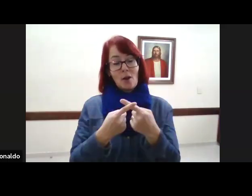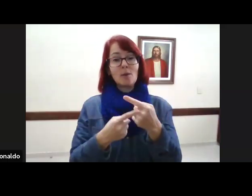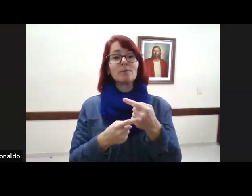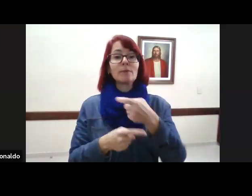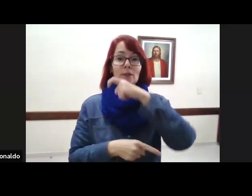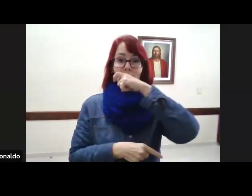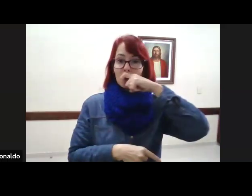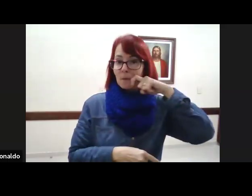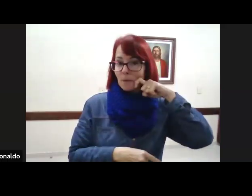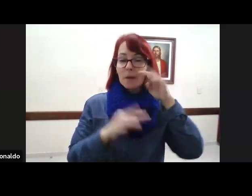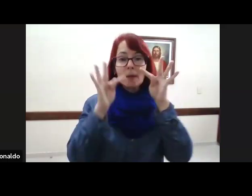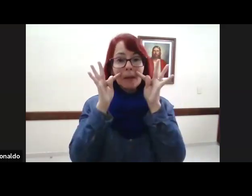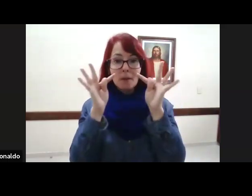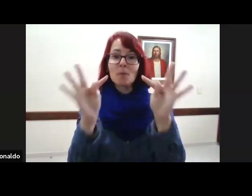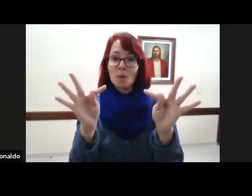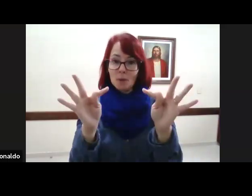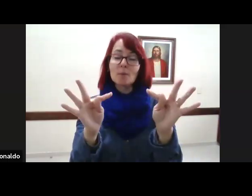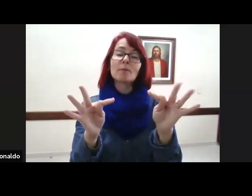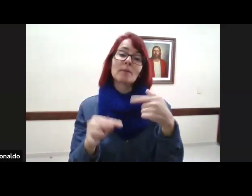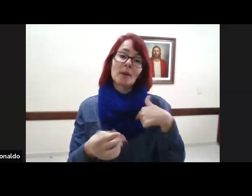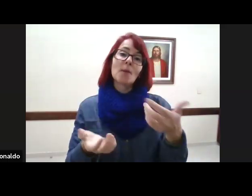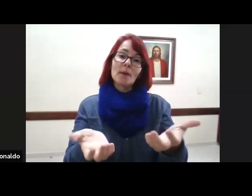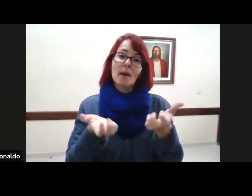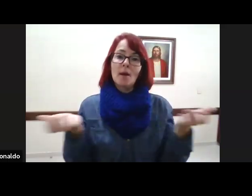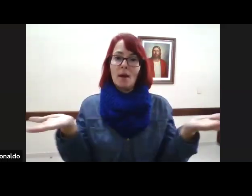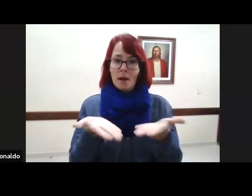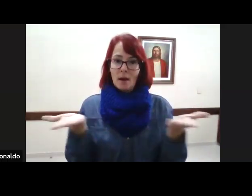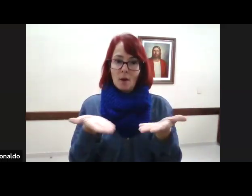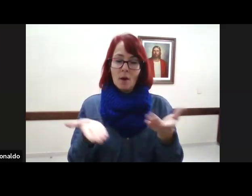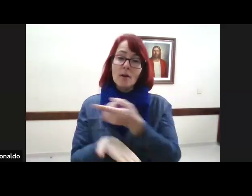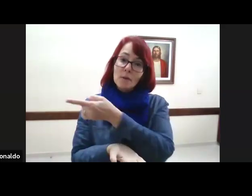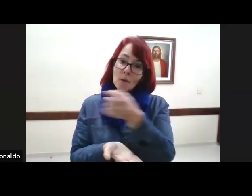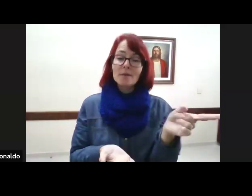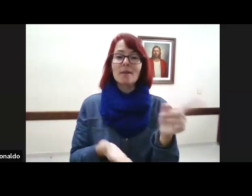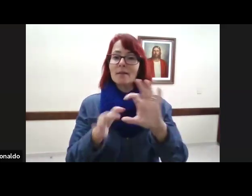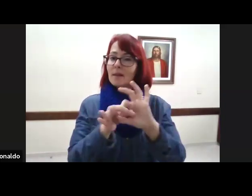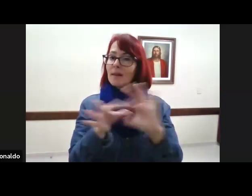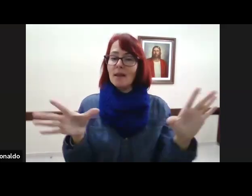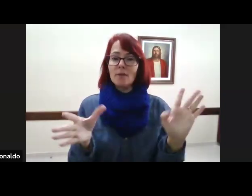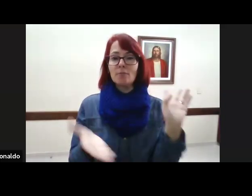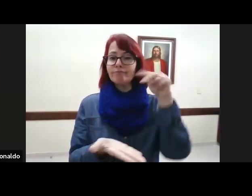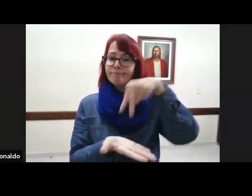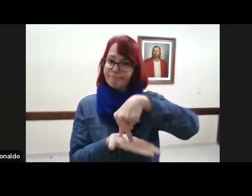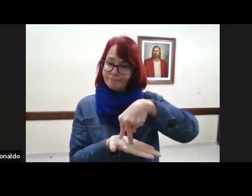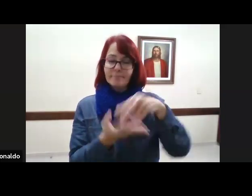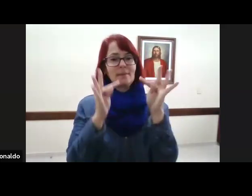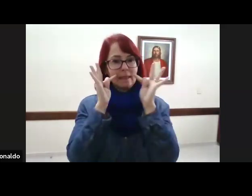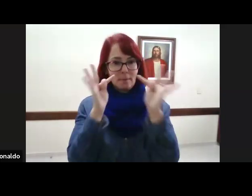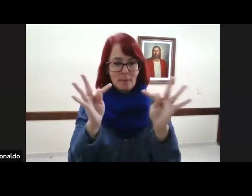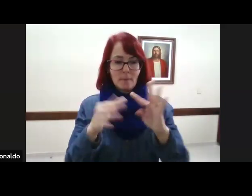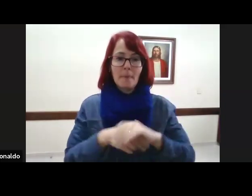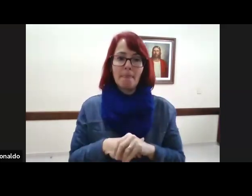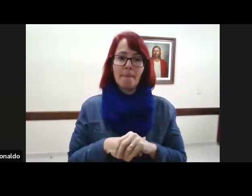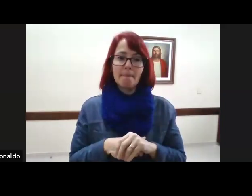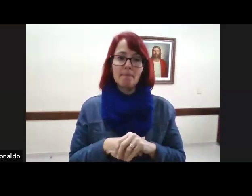e testemunhos, e eu gostaria de, então, passar o tempo para os irmãos que gostariam de prestar o seu testemunho. Nós